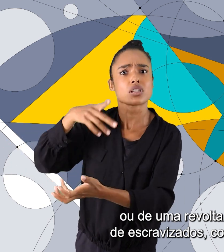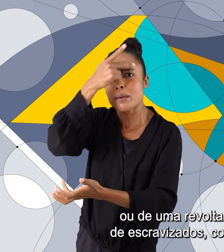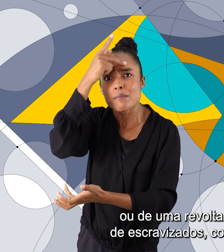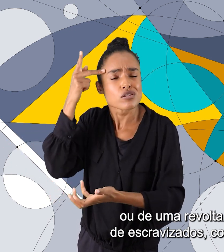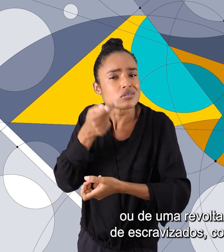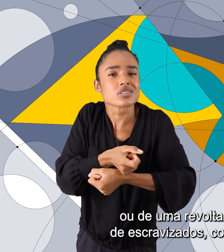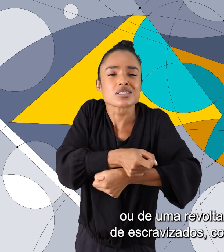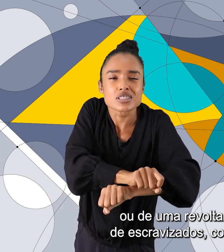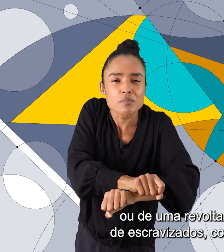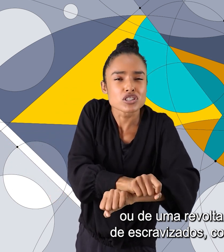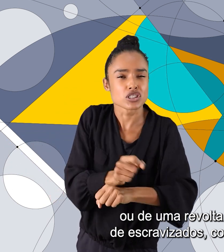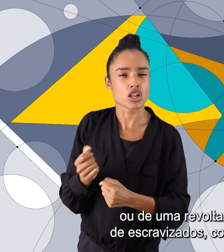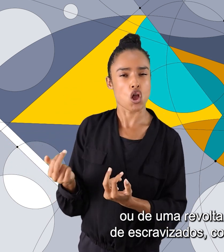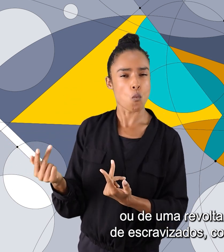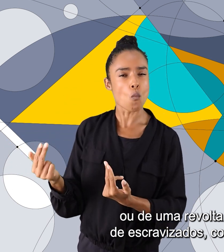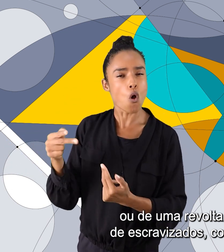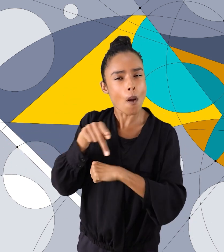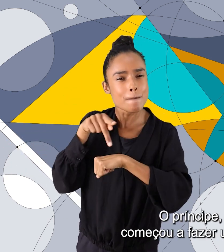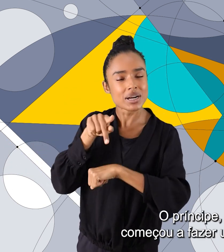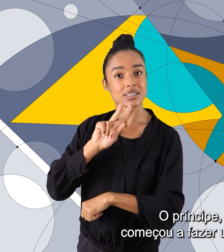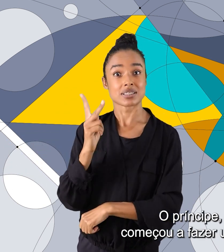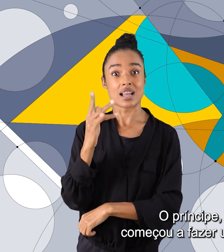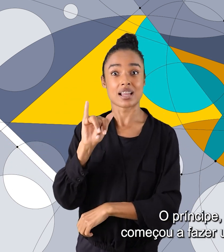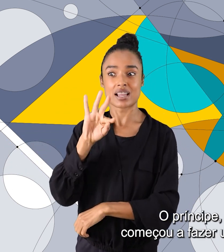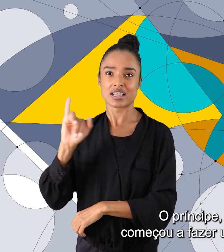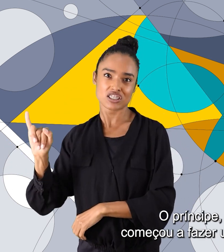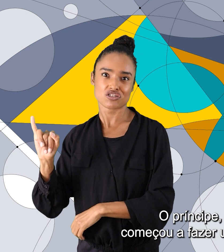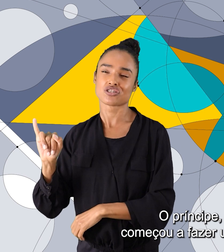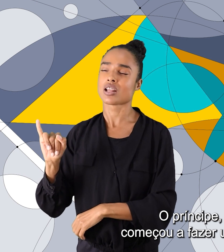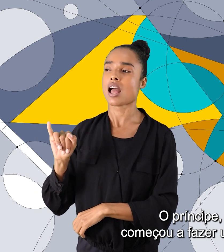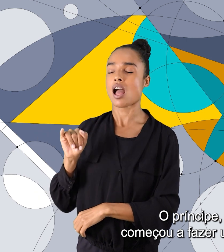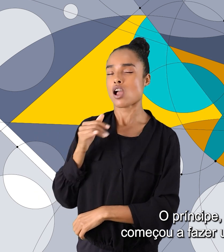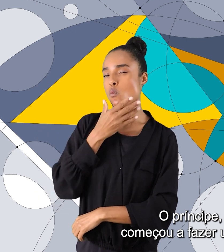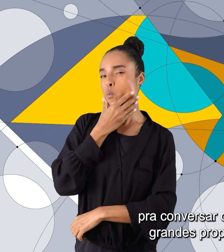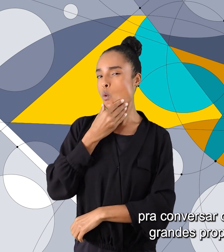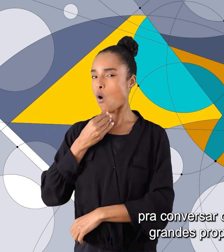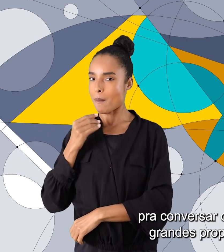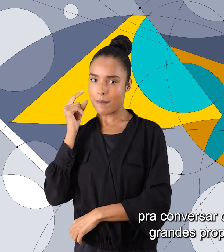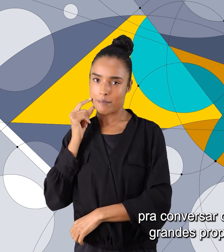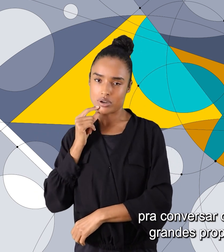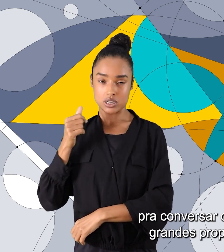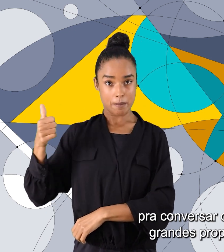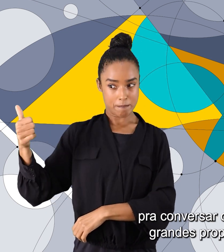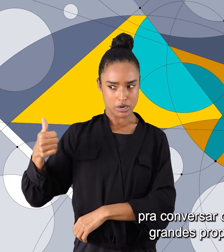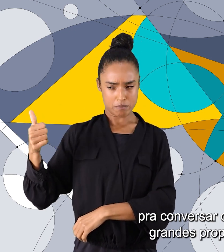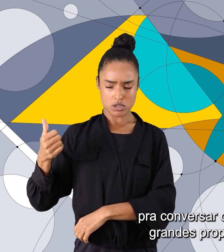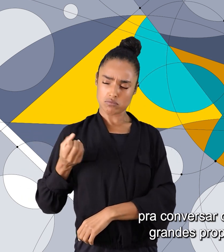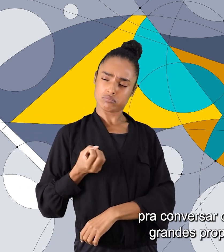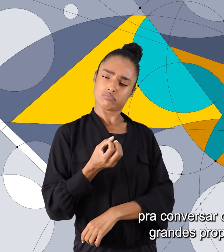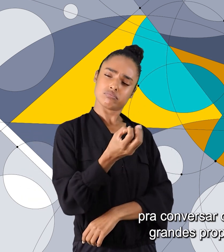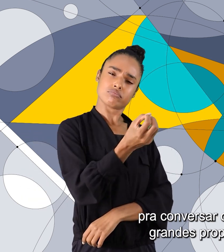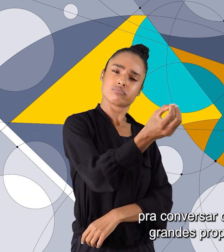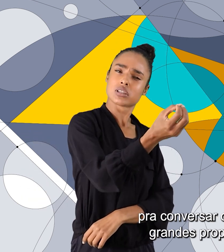de escravizados, como foi no Haiti. O príncipe, então, começou a fazer umas viagens para conversar com esses